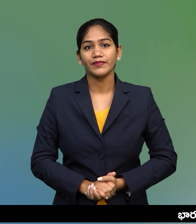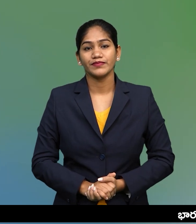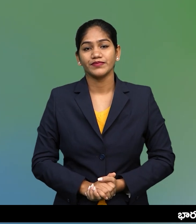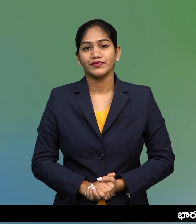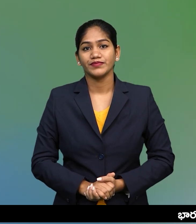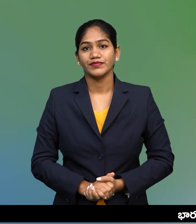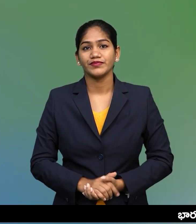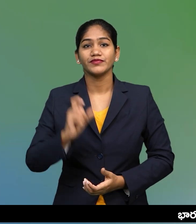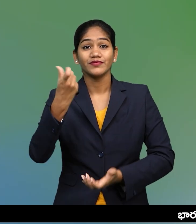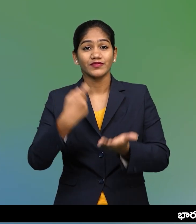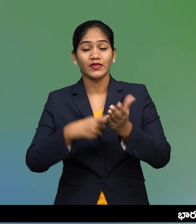భారతదేశంలో పట్టణీకరణ,